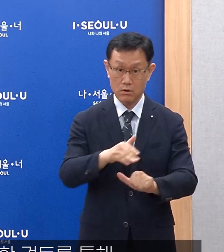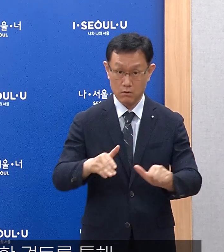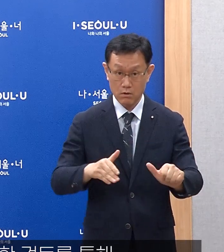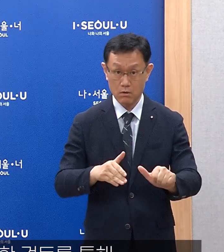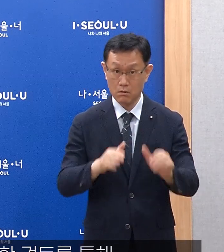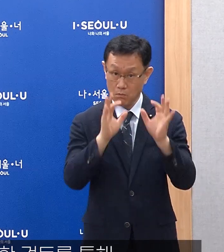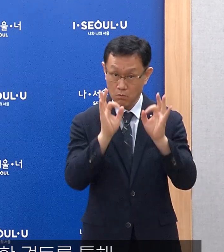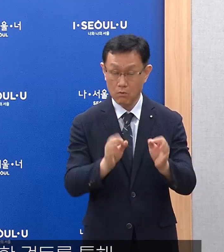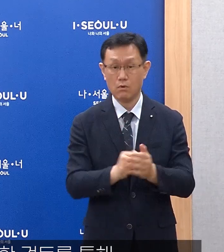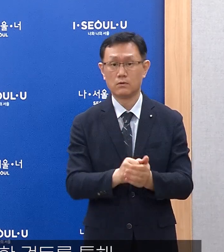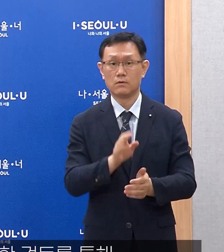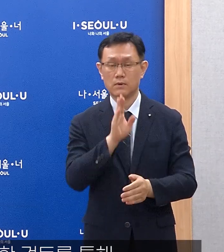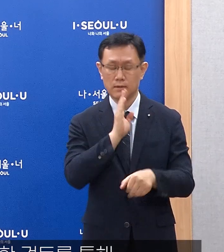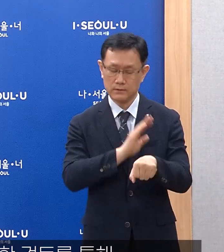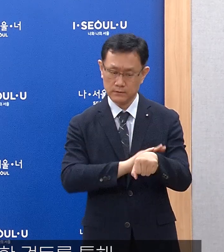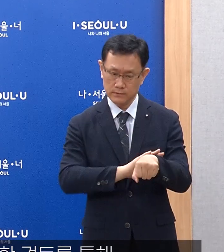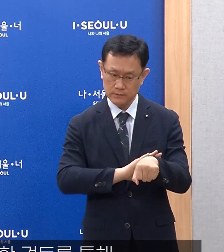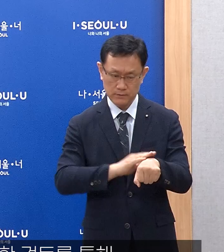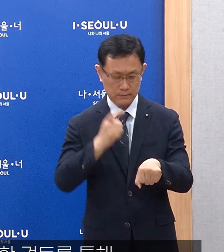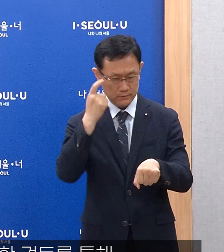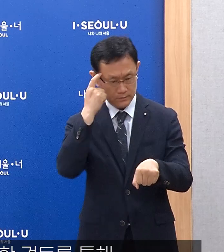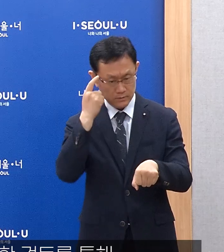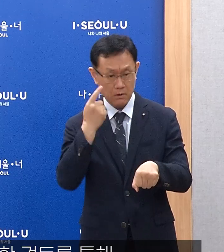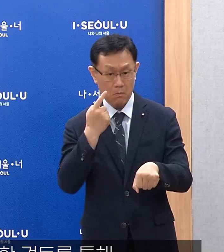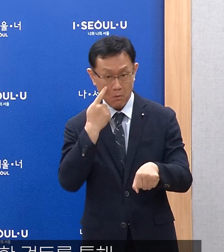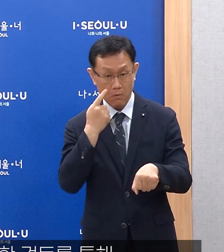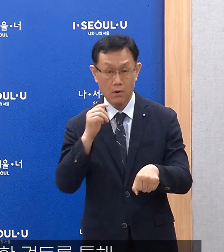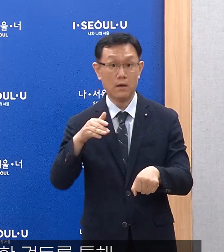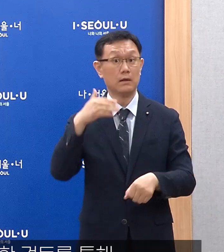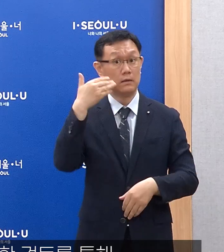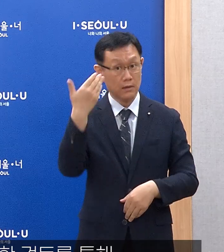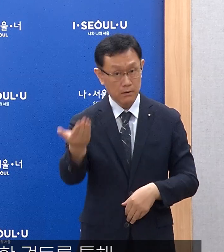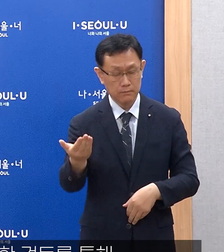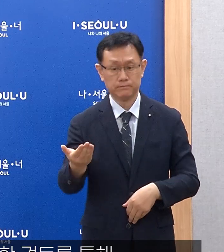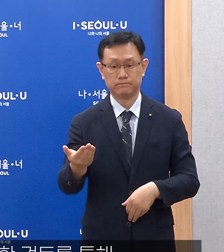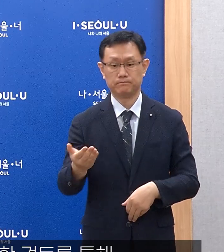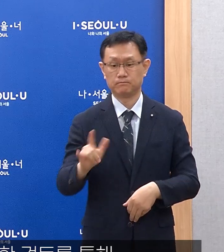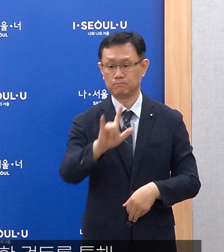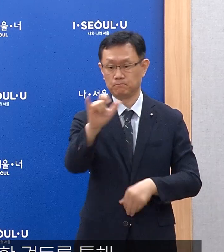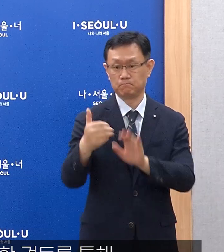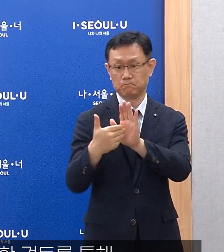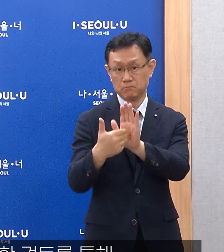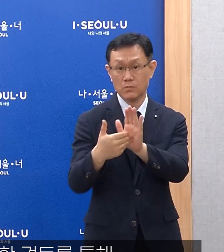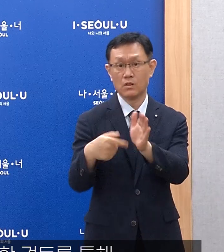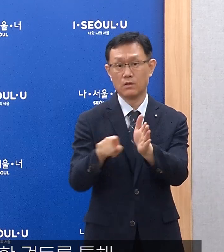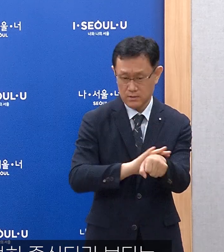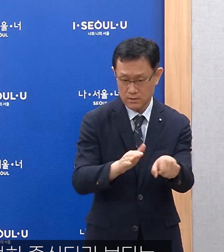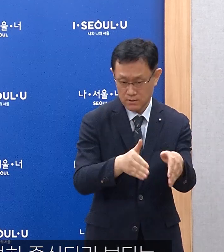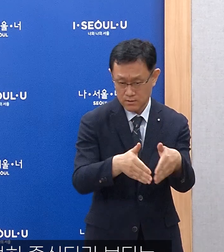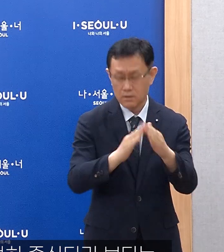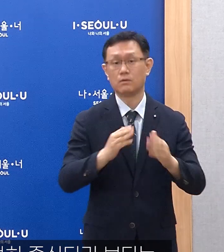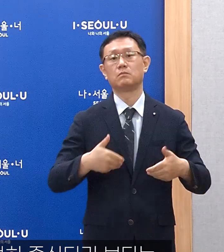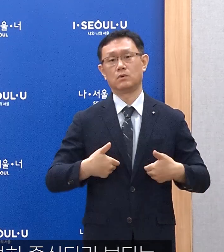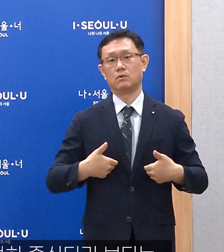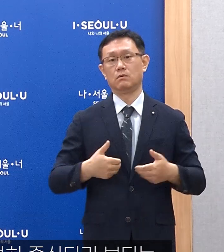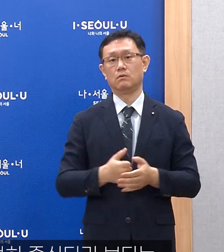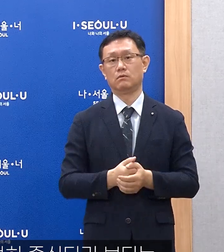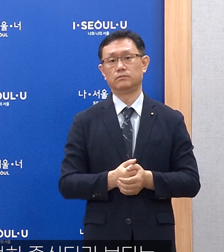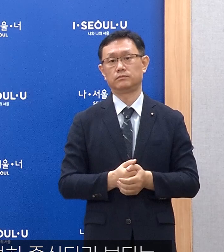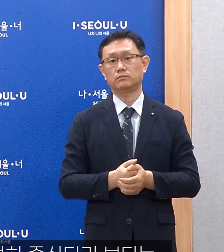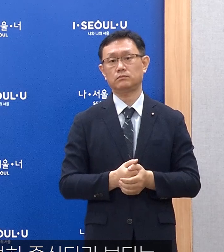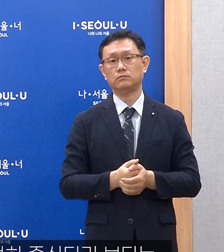신중한 검토를 통해 다음 단계의 보다 실효적인 방역체계를 마련해야 할 것입니다. 많은